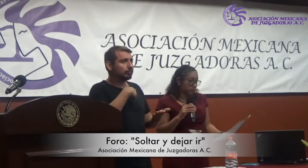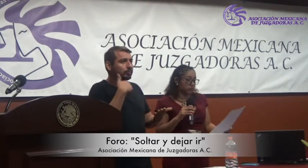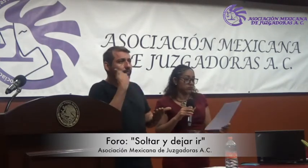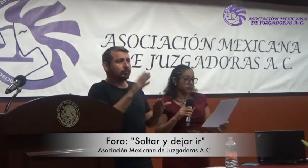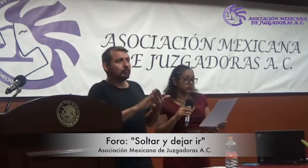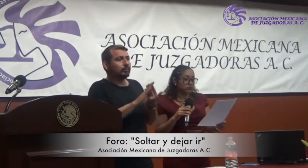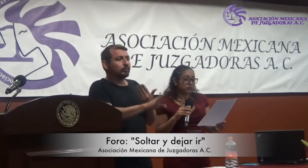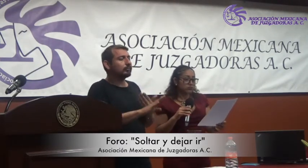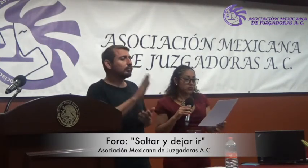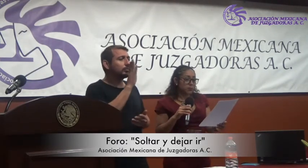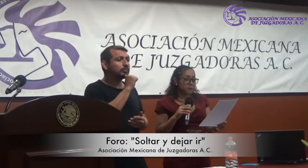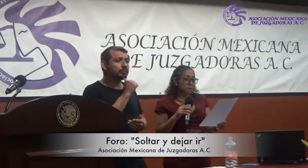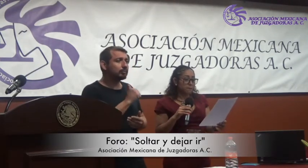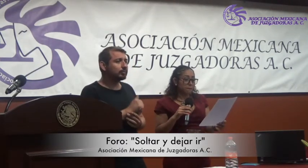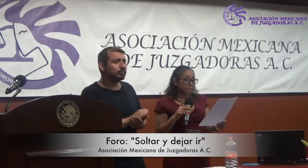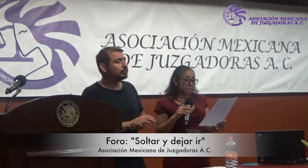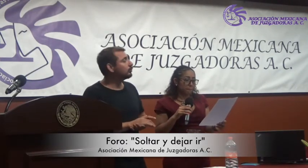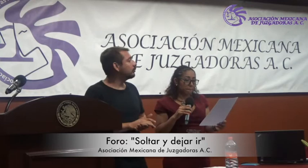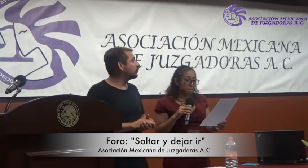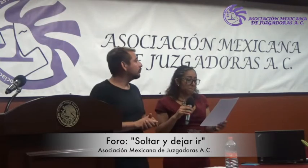garantizado.